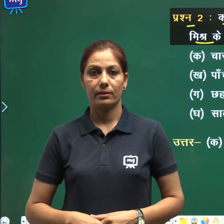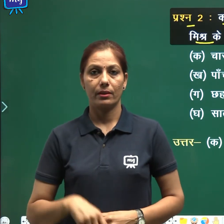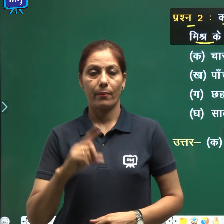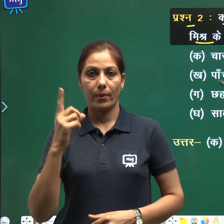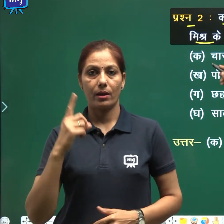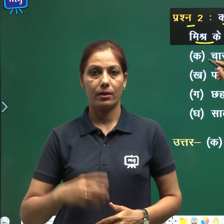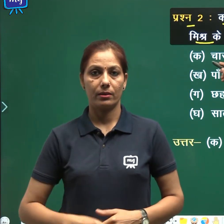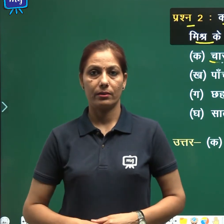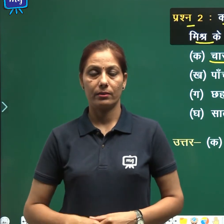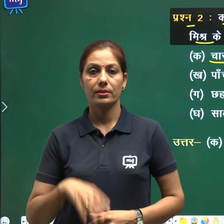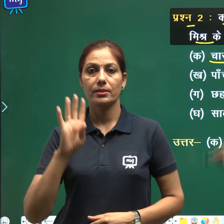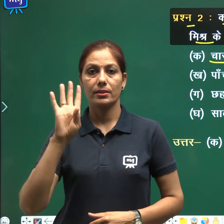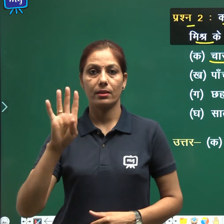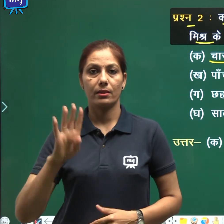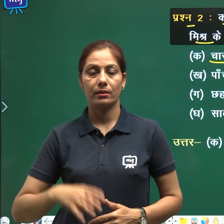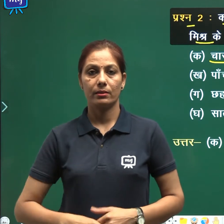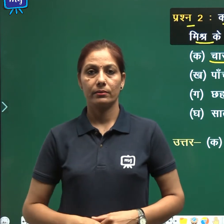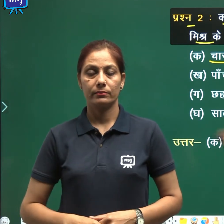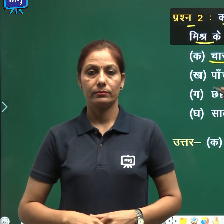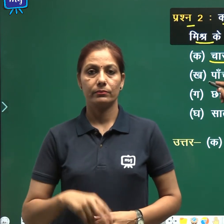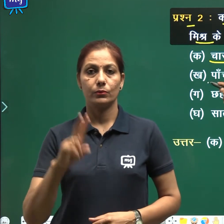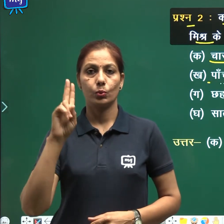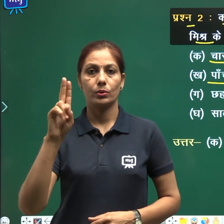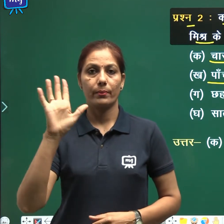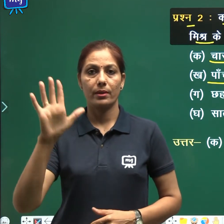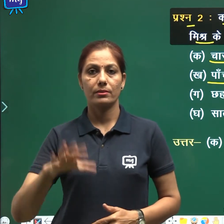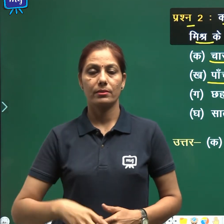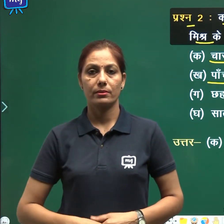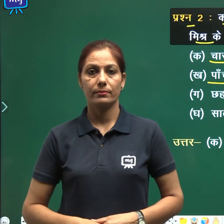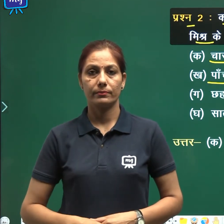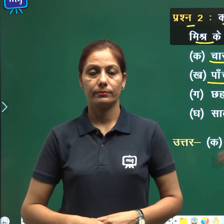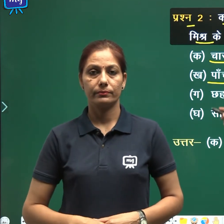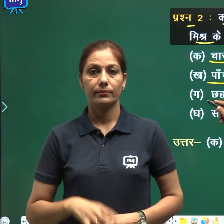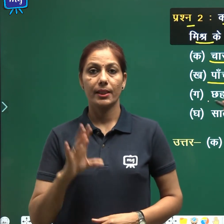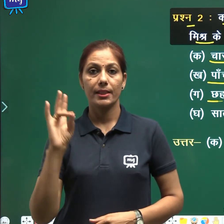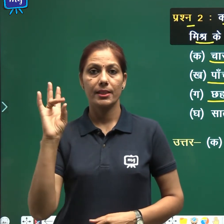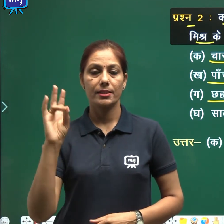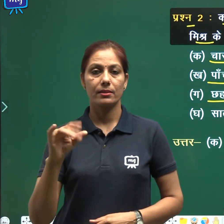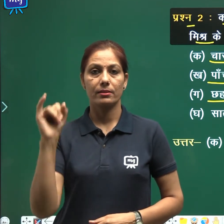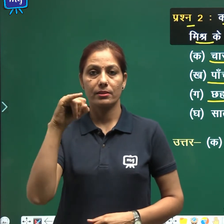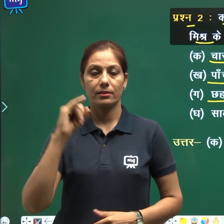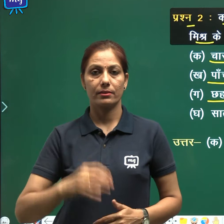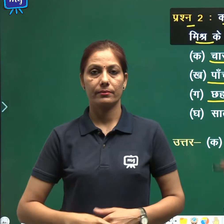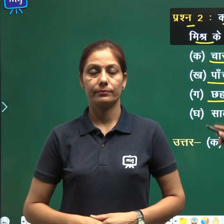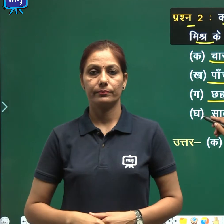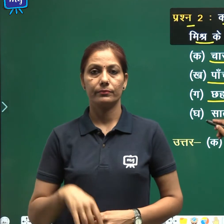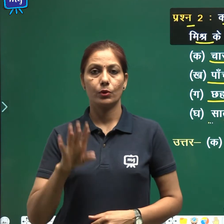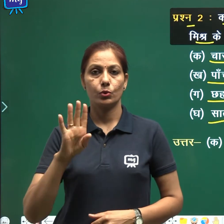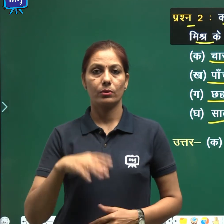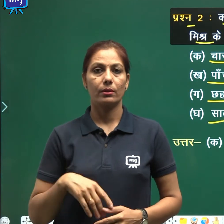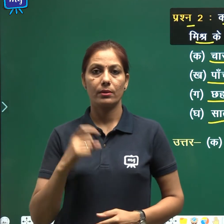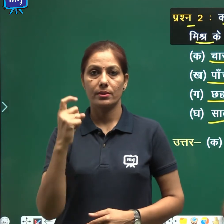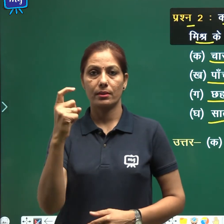पहला 4, दूसरा 5, तीसरा 6, चौथा 7।